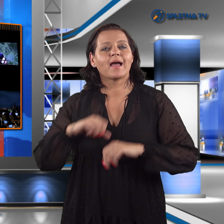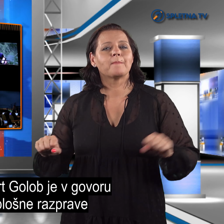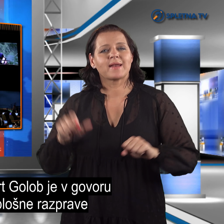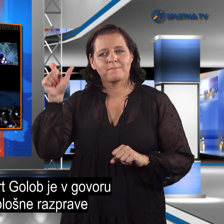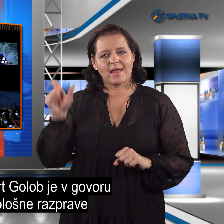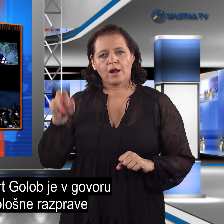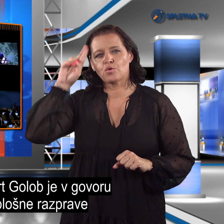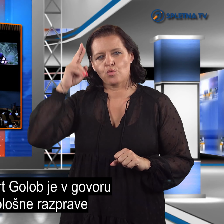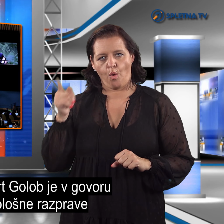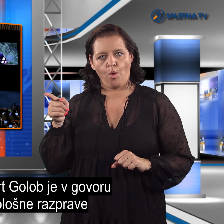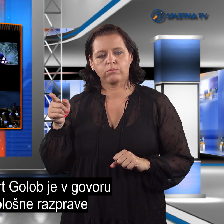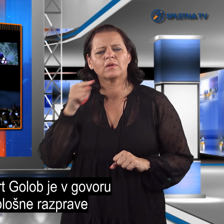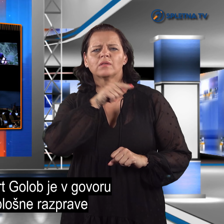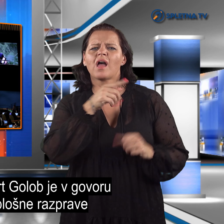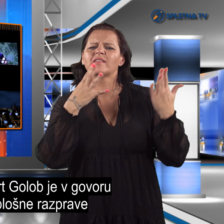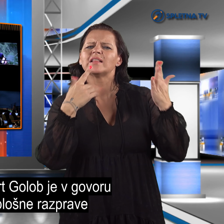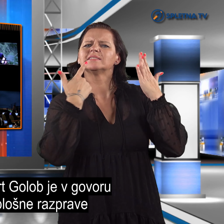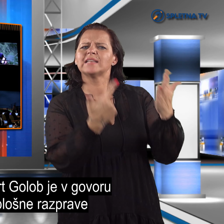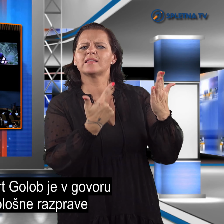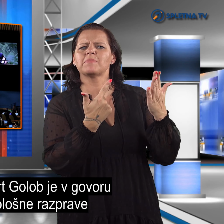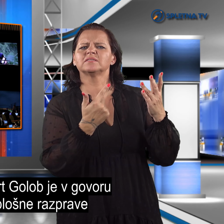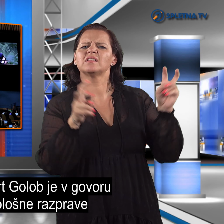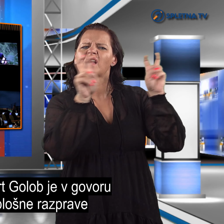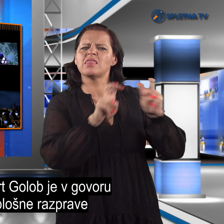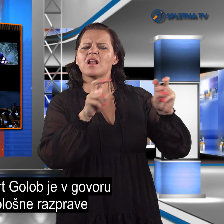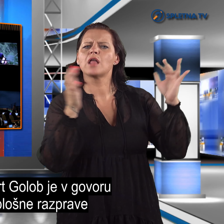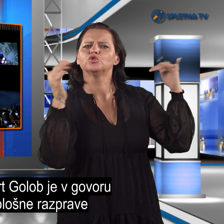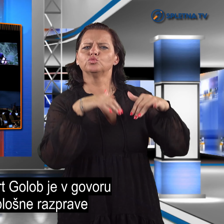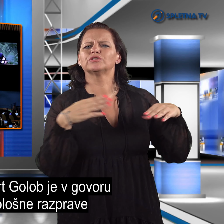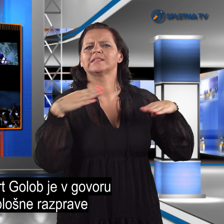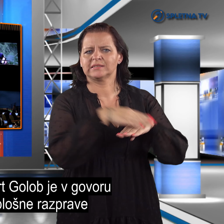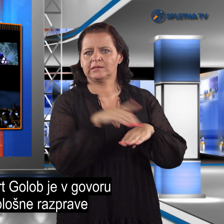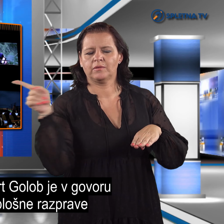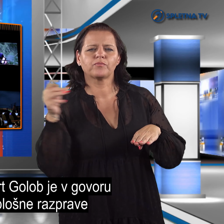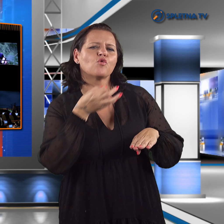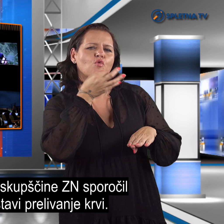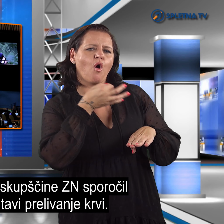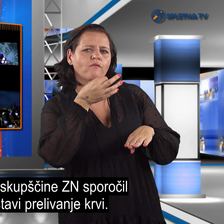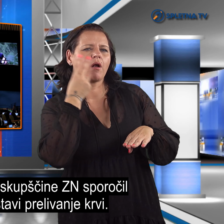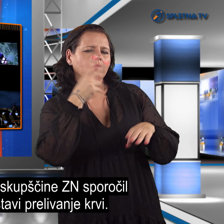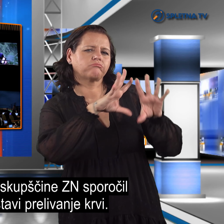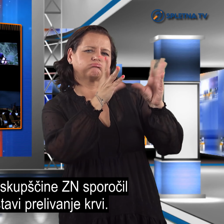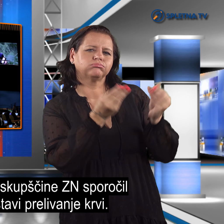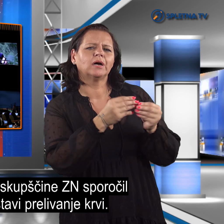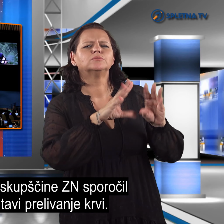Premier Robert Golob je v govoru v okviru splošne razprave na 79. generalni skupščini Združenih